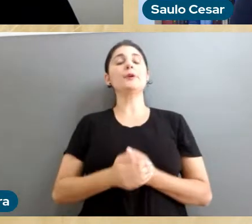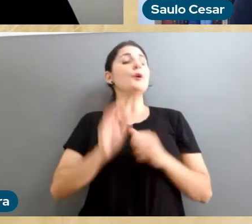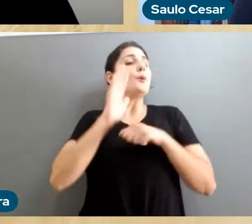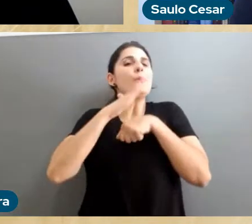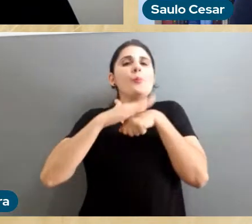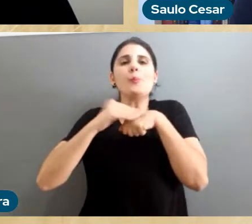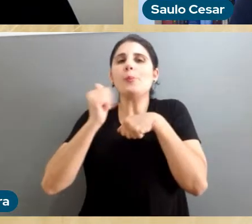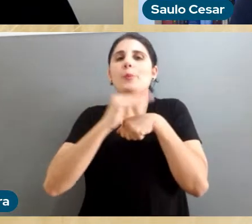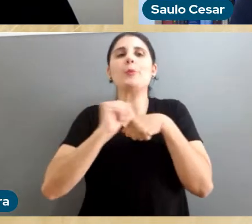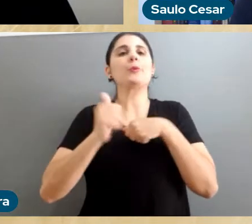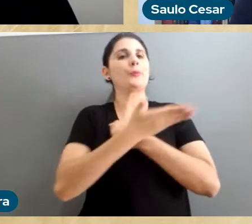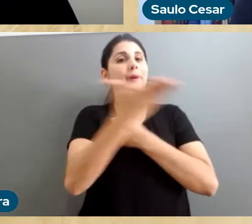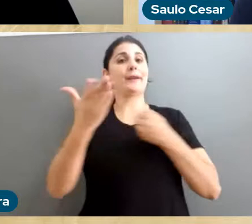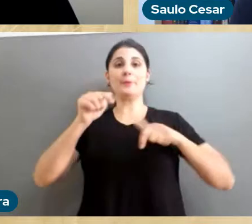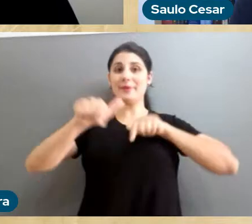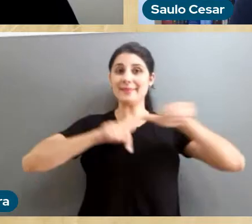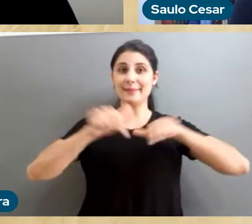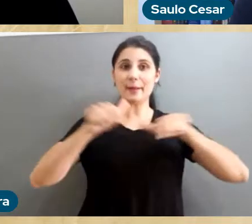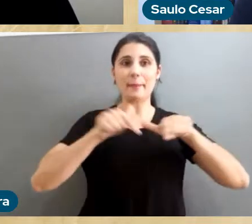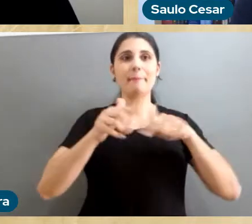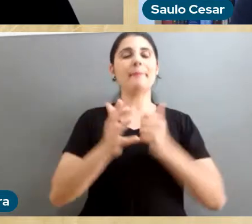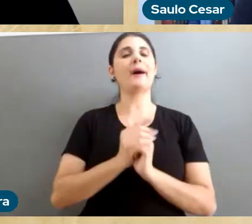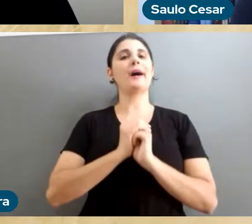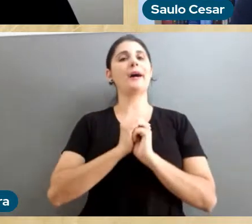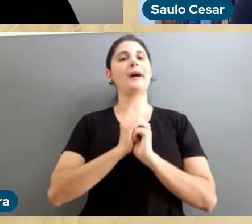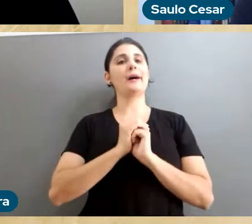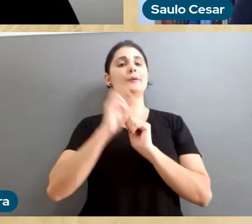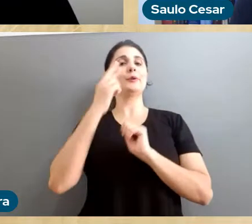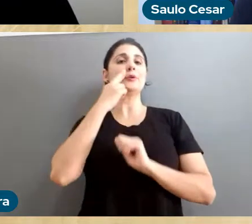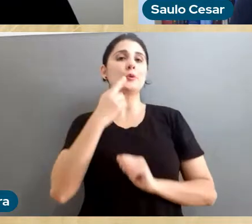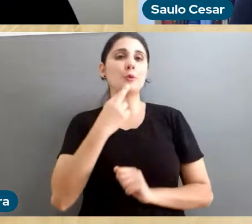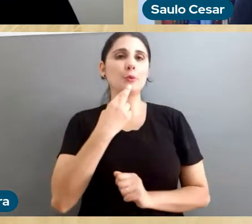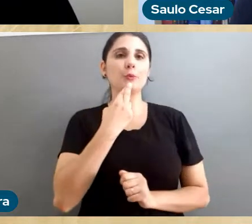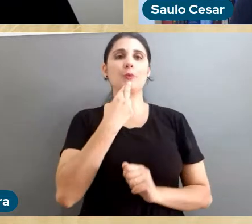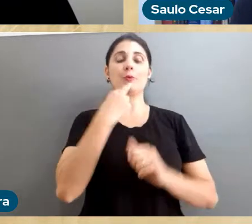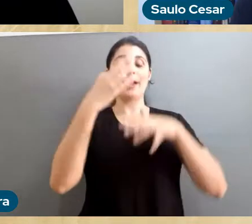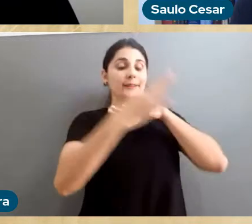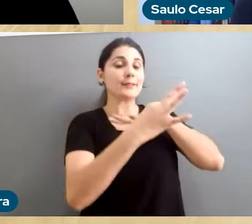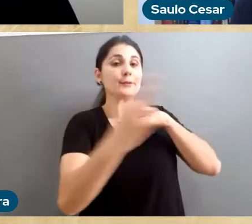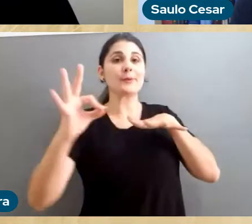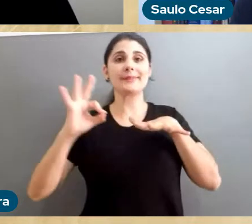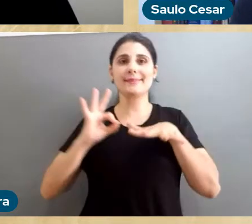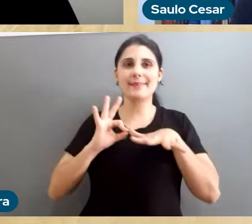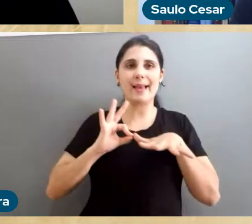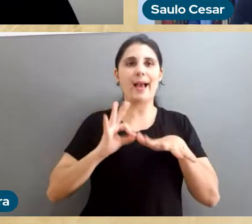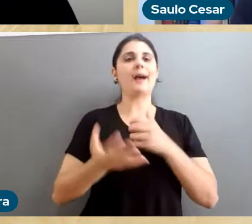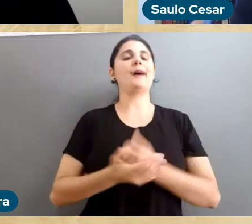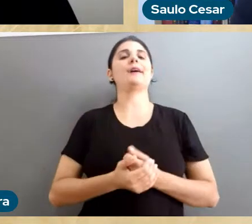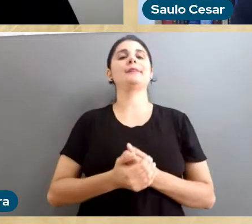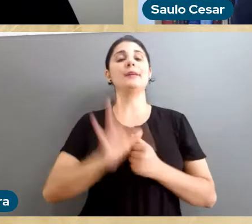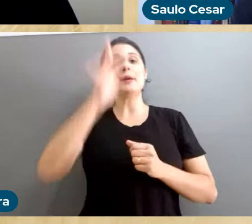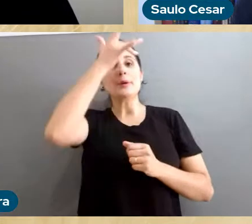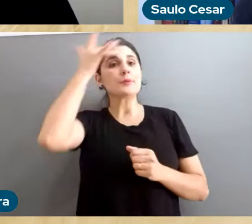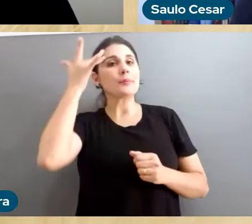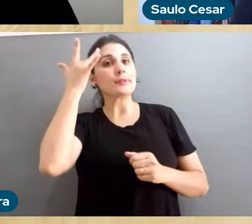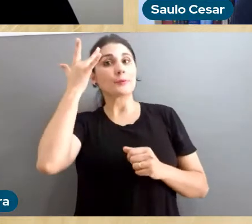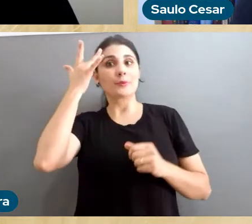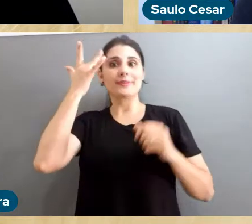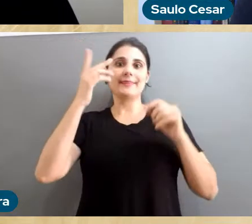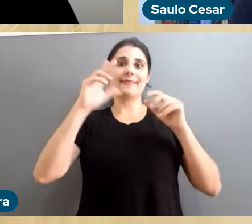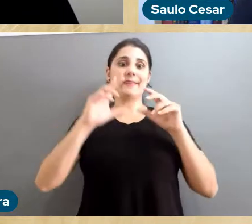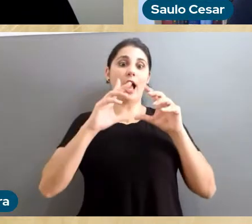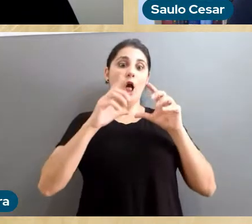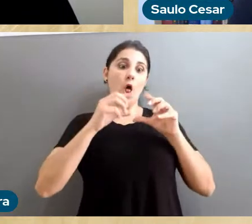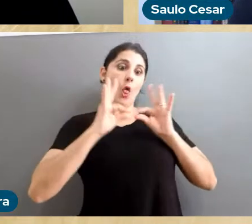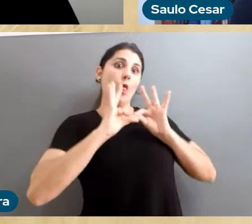pelo trabalho que a Federação realiza, sobretudo através das redes sociais, conectando pessoas que estão geograficamente distantes,